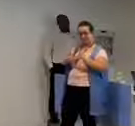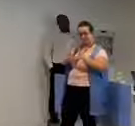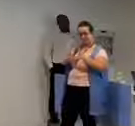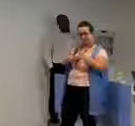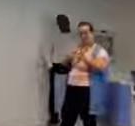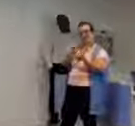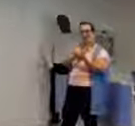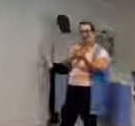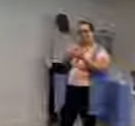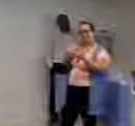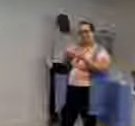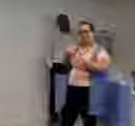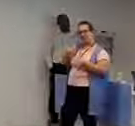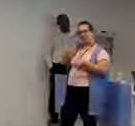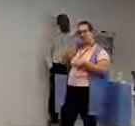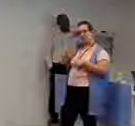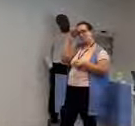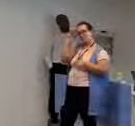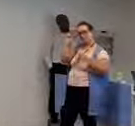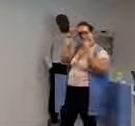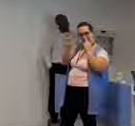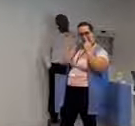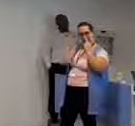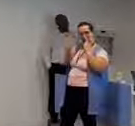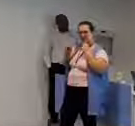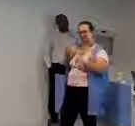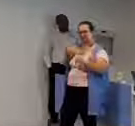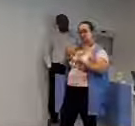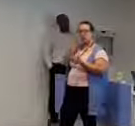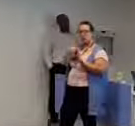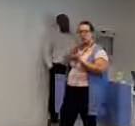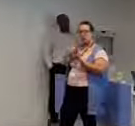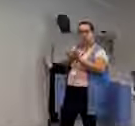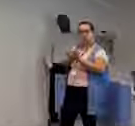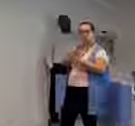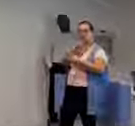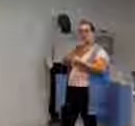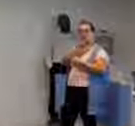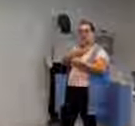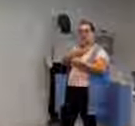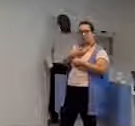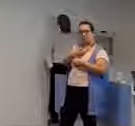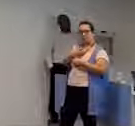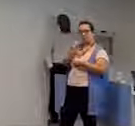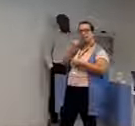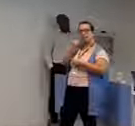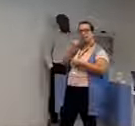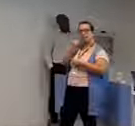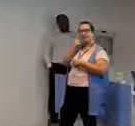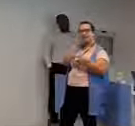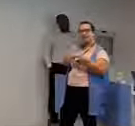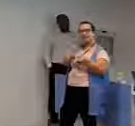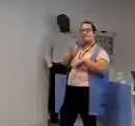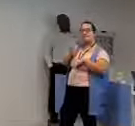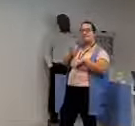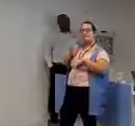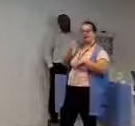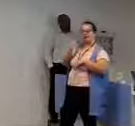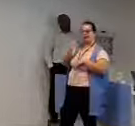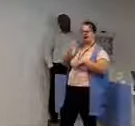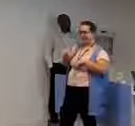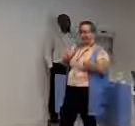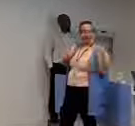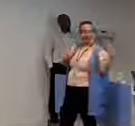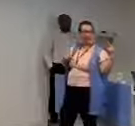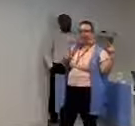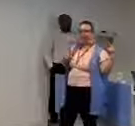realidade dos fatos, para que vocês entendam que, se eu estudei bastante para chegar onde eu cheguei, pode ter certeza que eu tenho que estudar mais que eu. Se